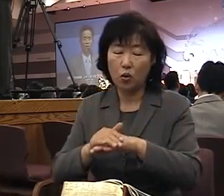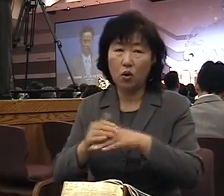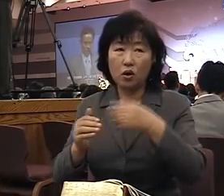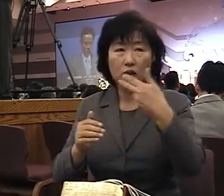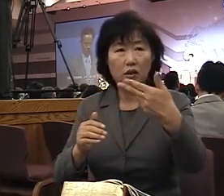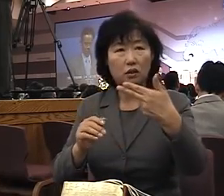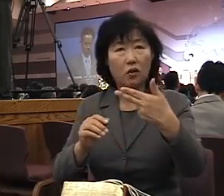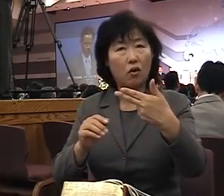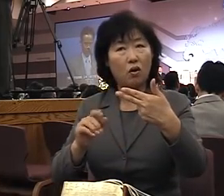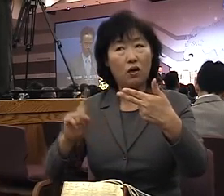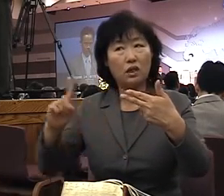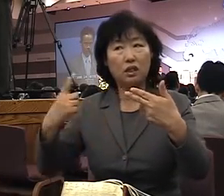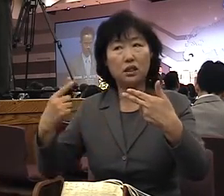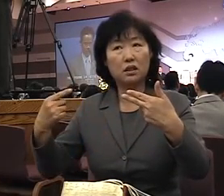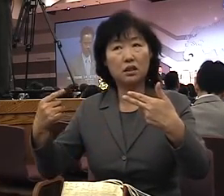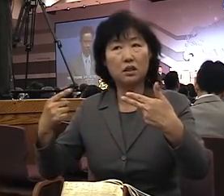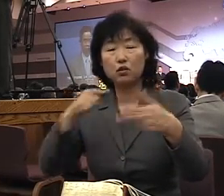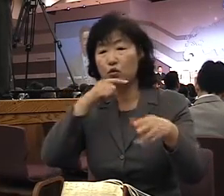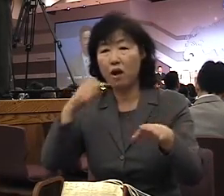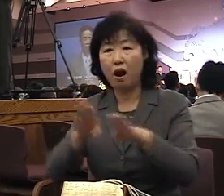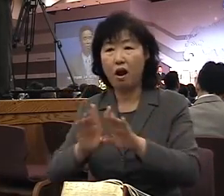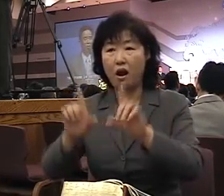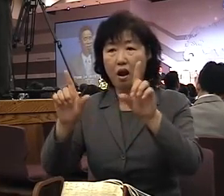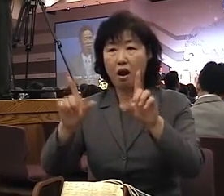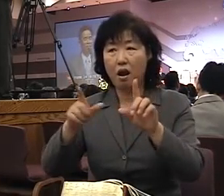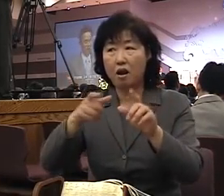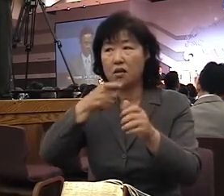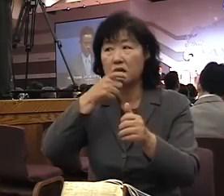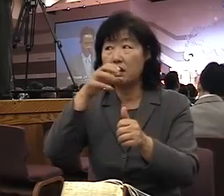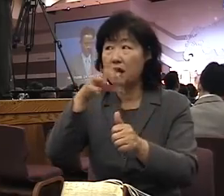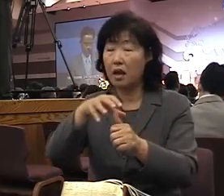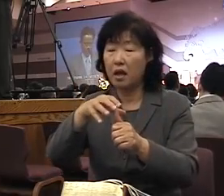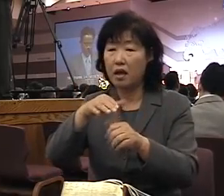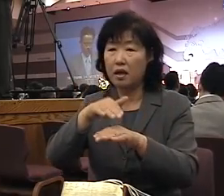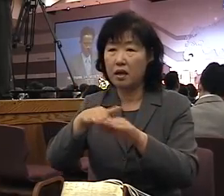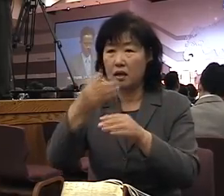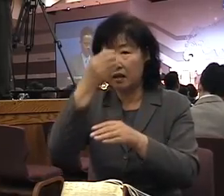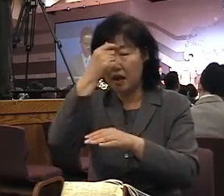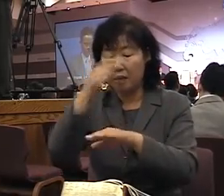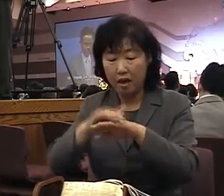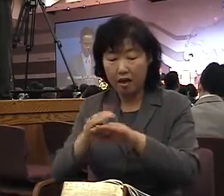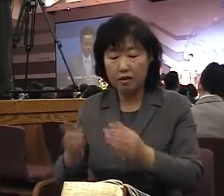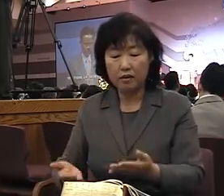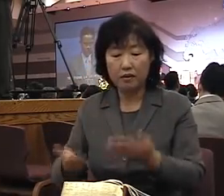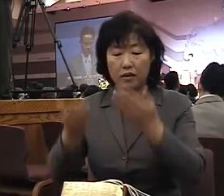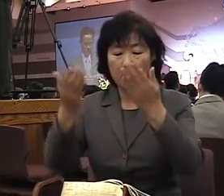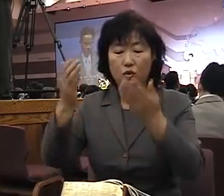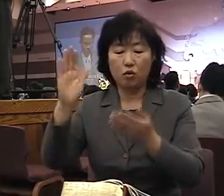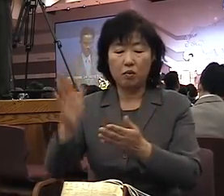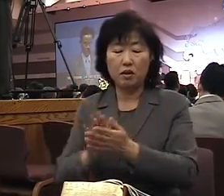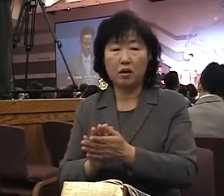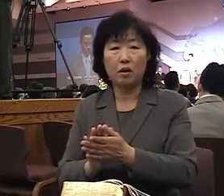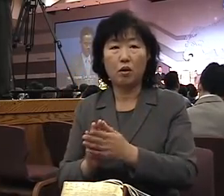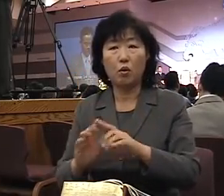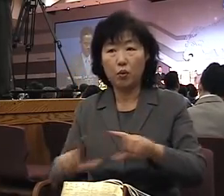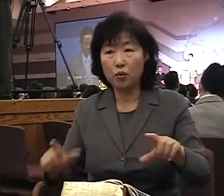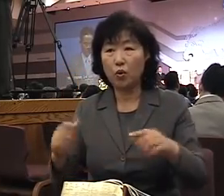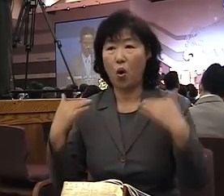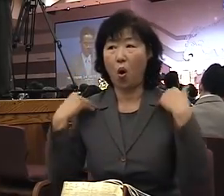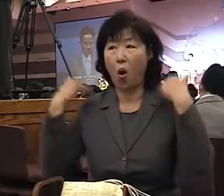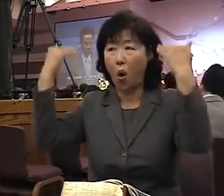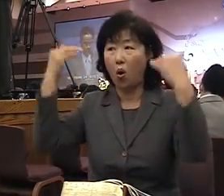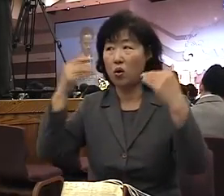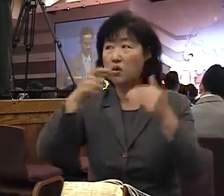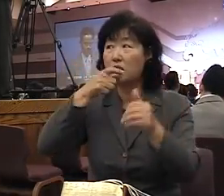1일 주일 1부, 2부, 3부, 4부 모든 예배가 세례 예배로 드려지게 됩니다. 일반 성인 세례 및